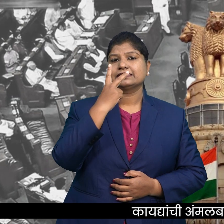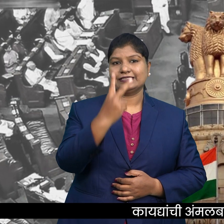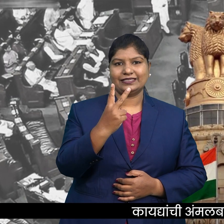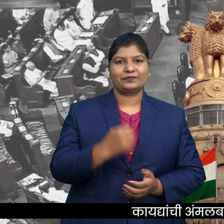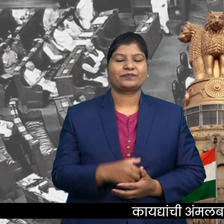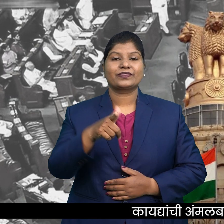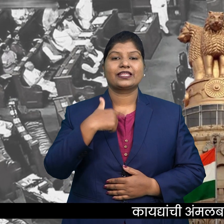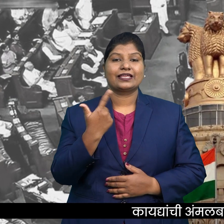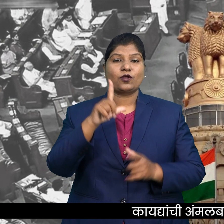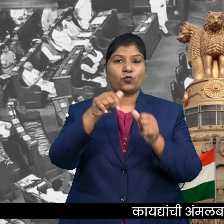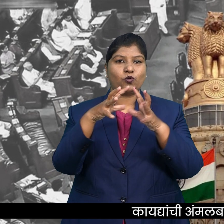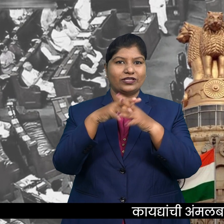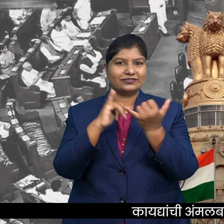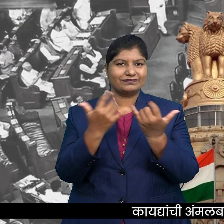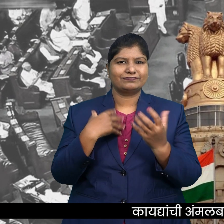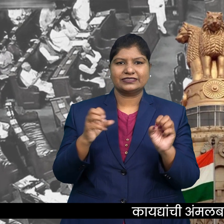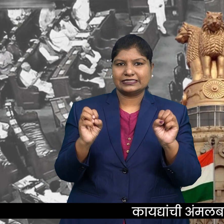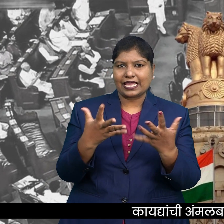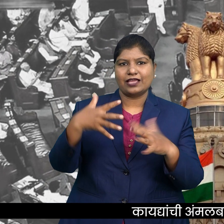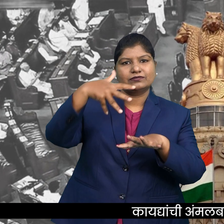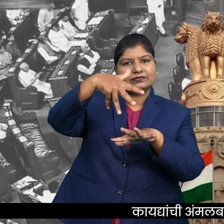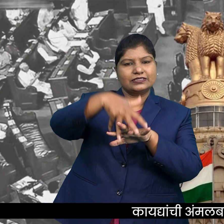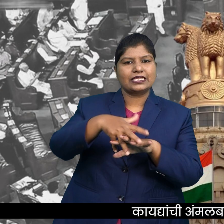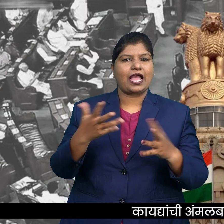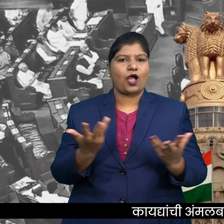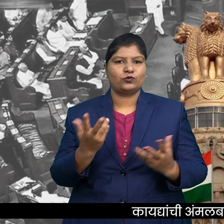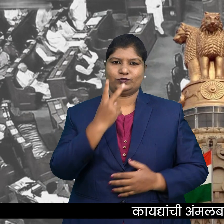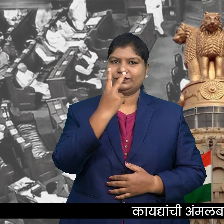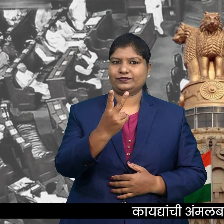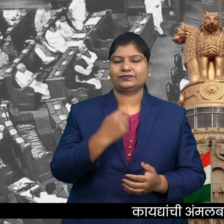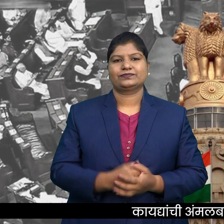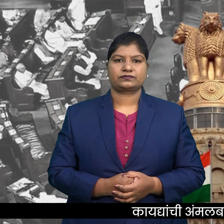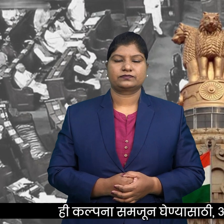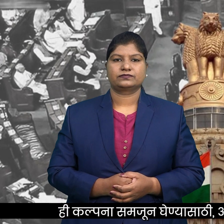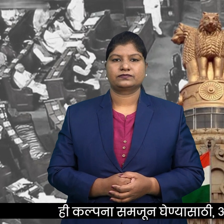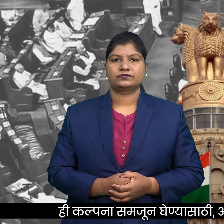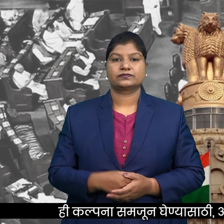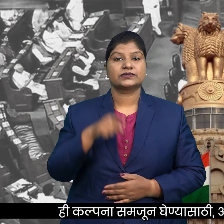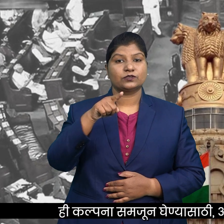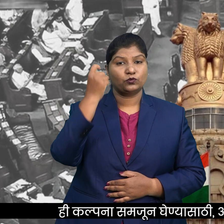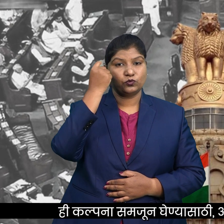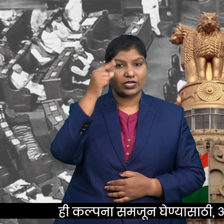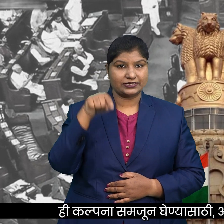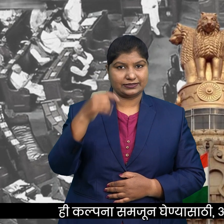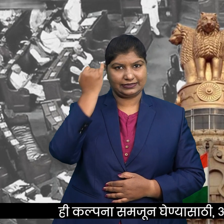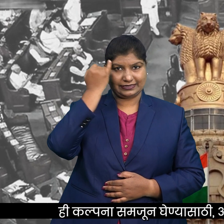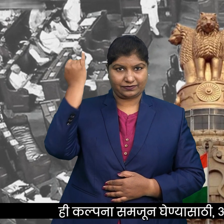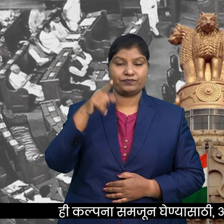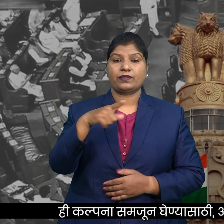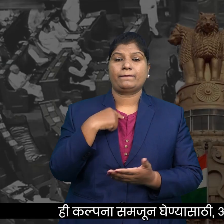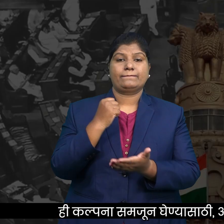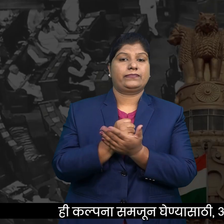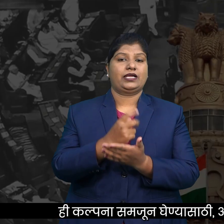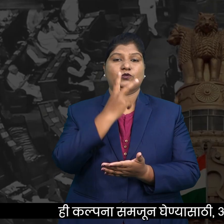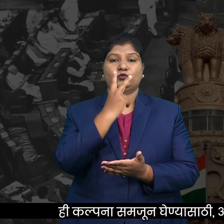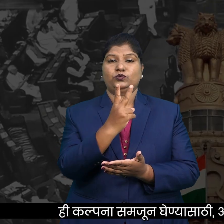कायद्याची अंमलबजावणी कशी होते ते पाहू. ही कल्पना समजून